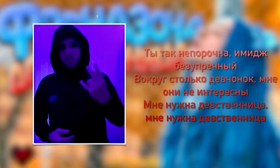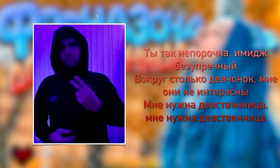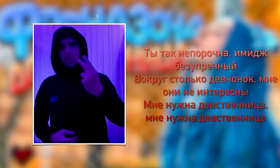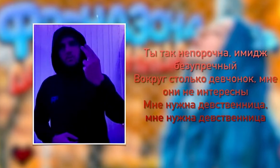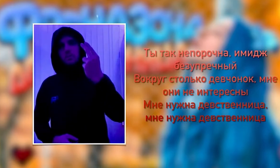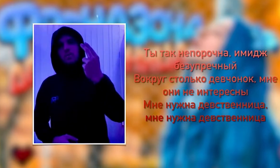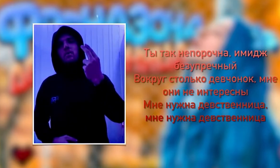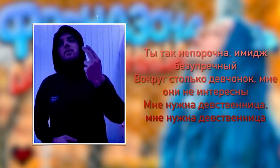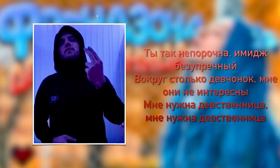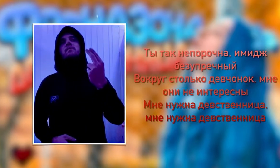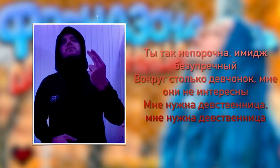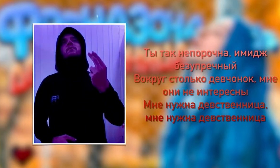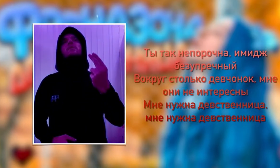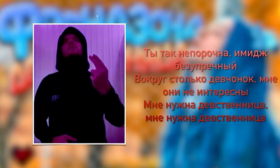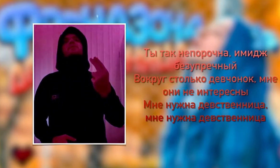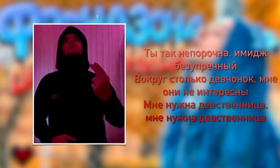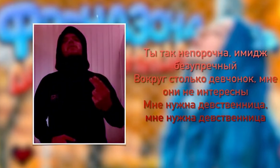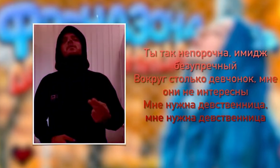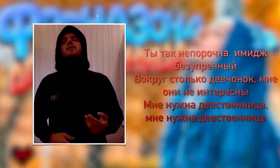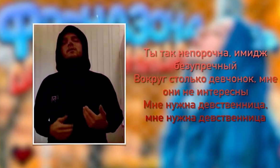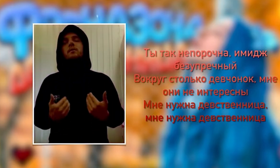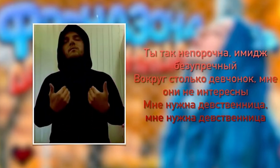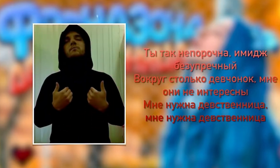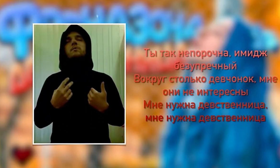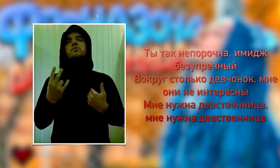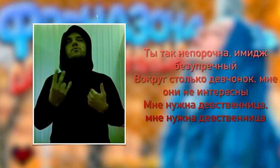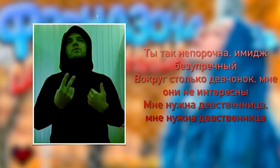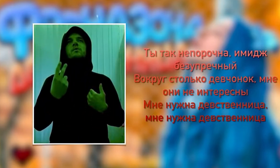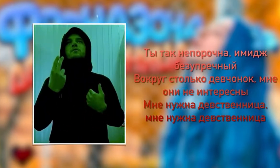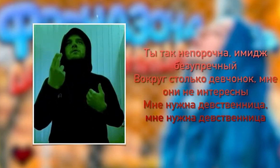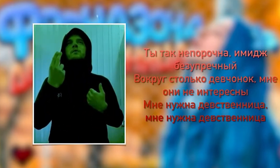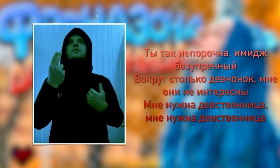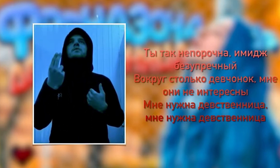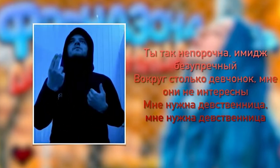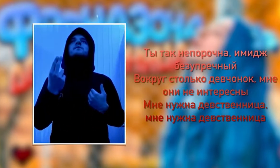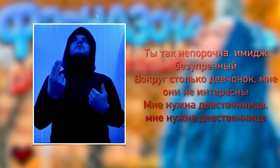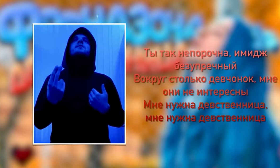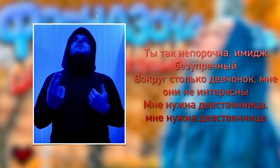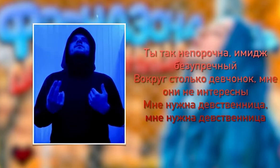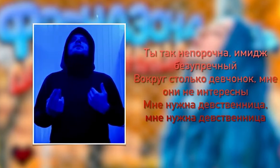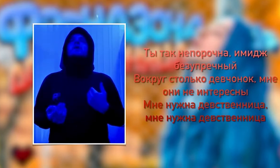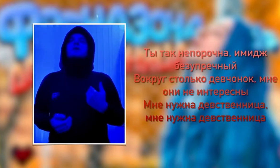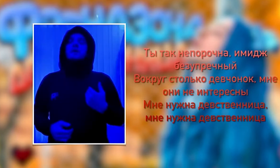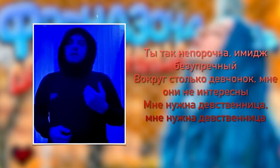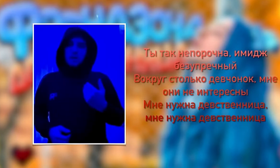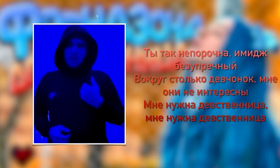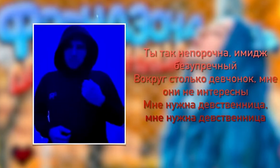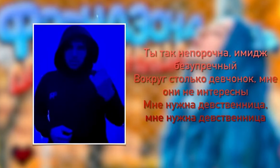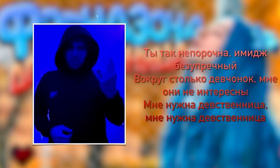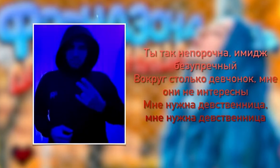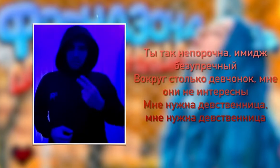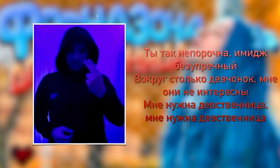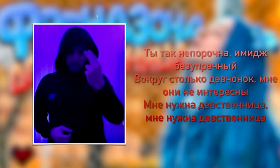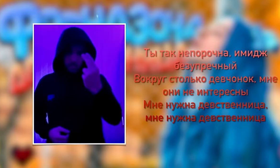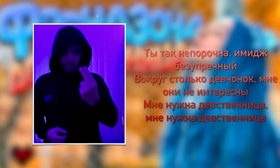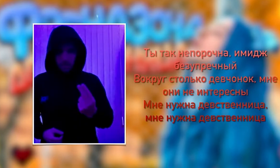нужна девственница. Мне нужна девственница, мне